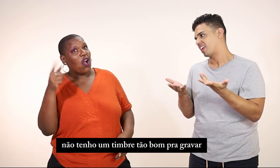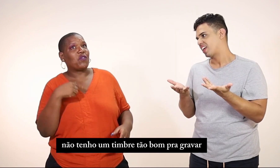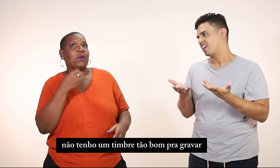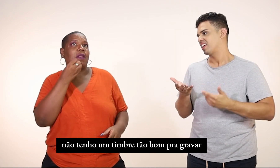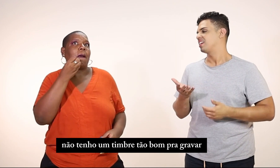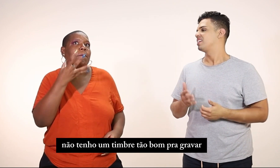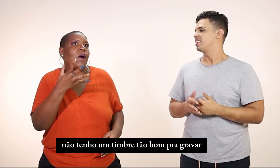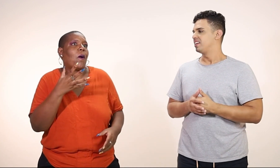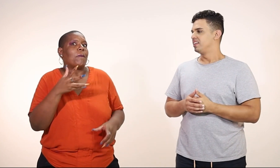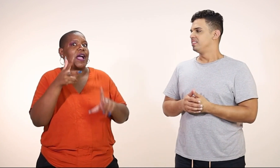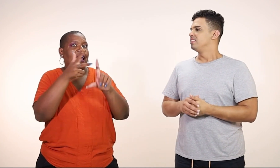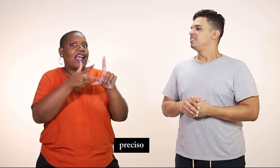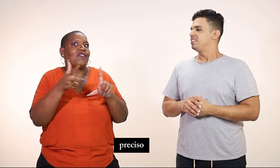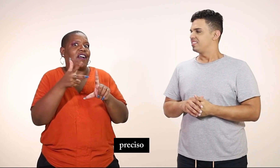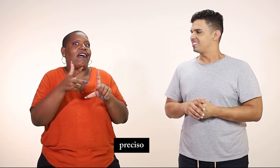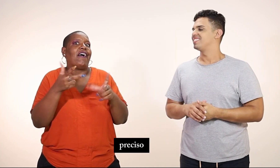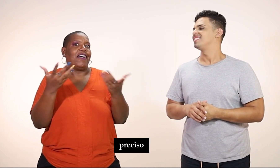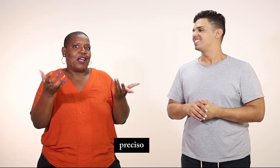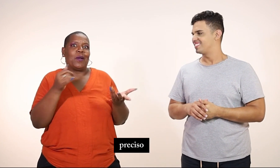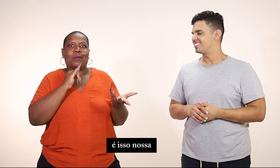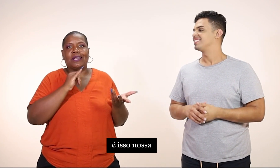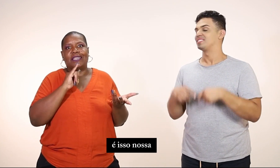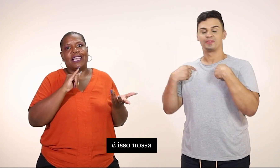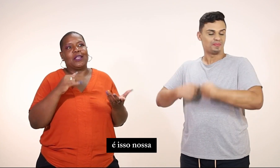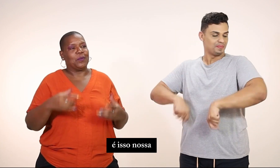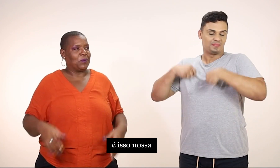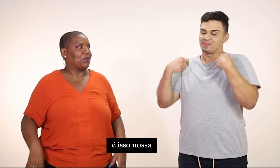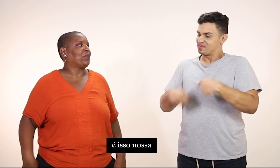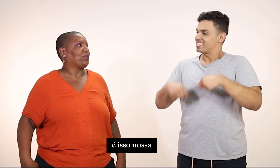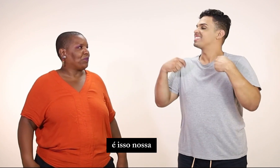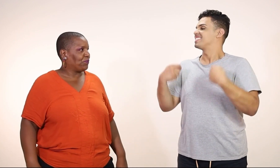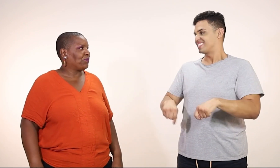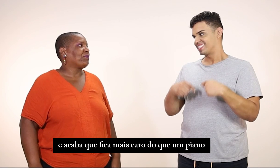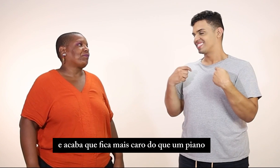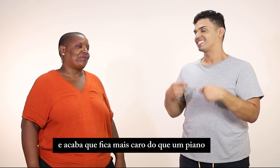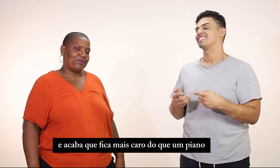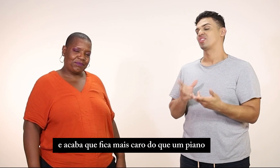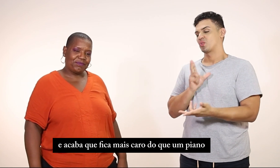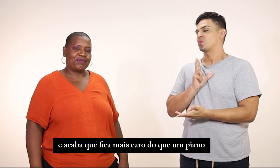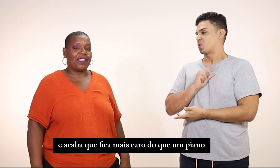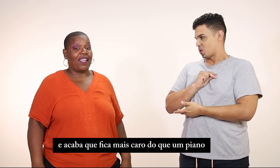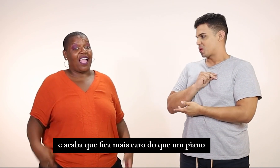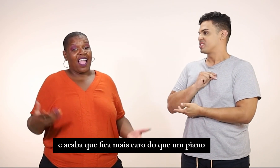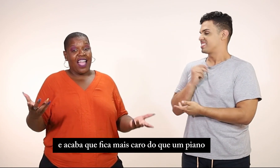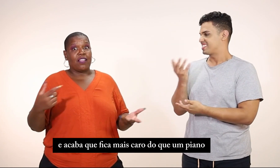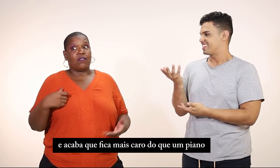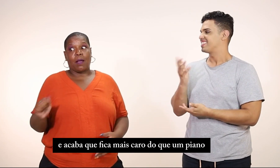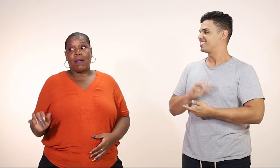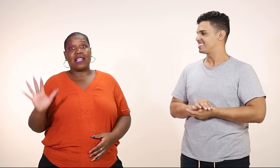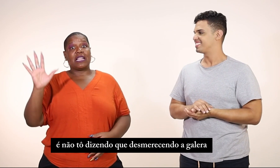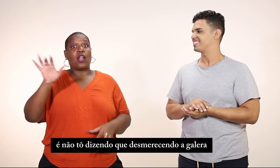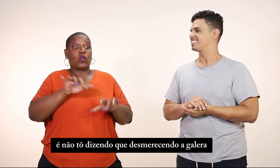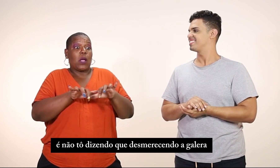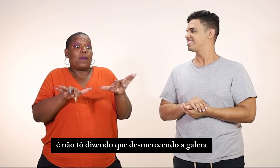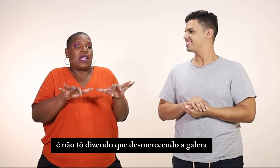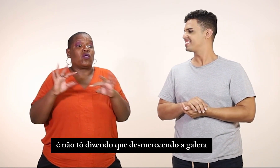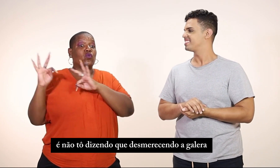pra gravar. Preciso. É isso. Nossa. E acaba que fica mais caro do que um piano. Não tô